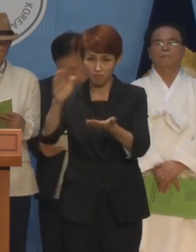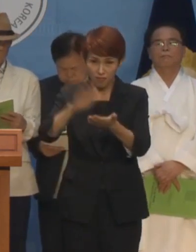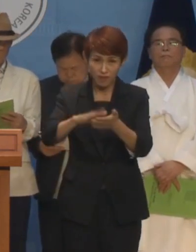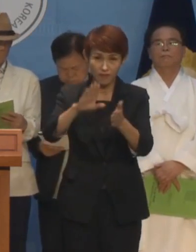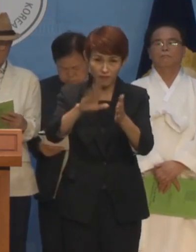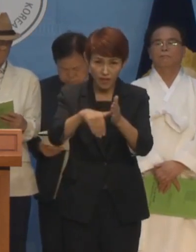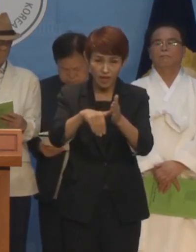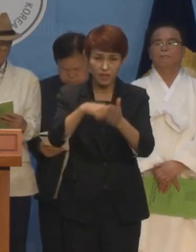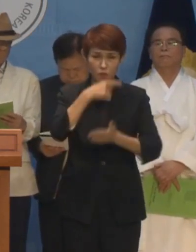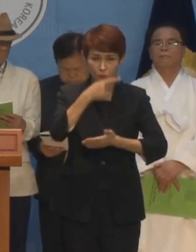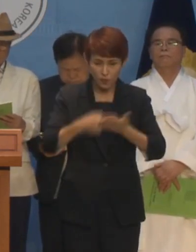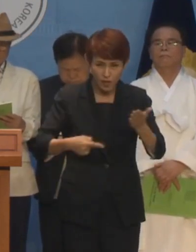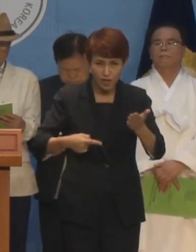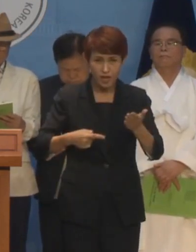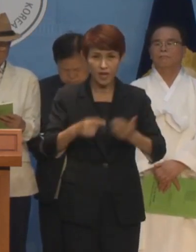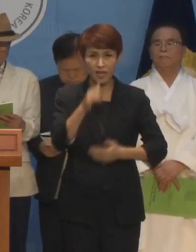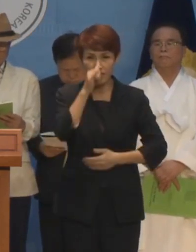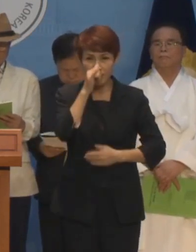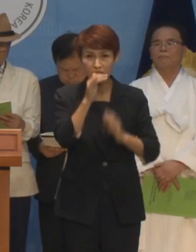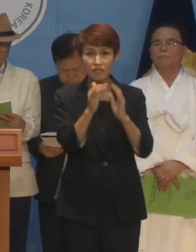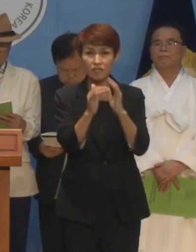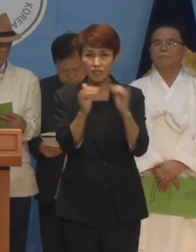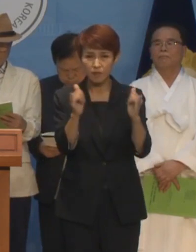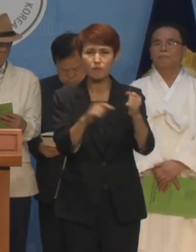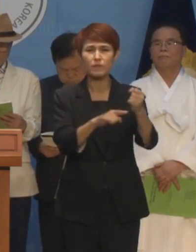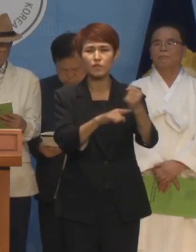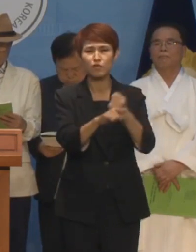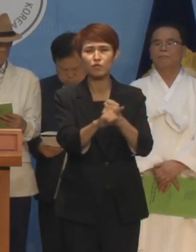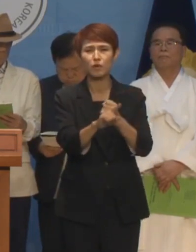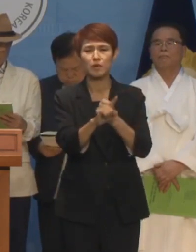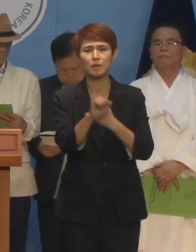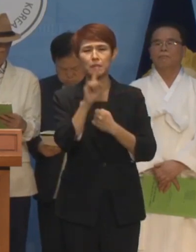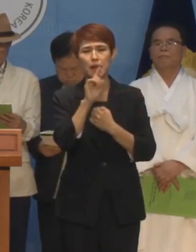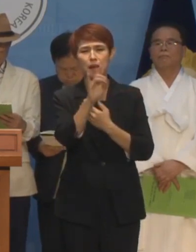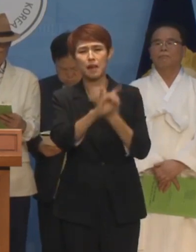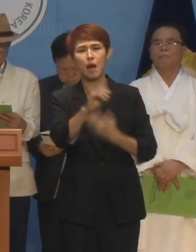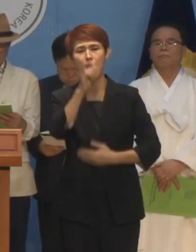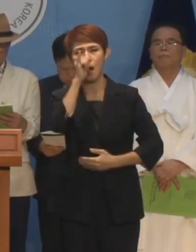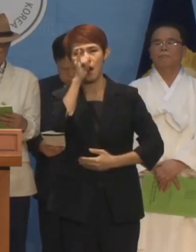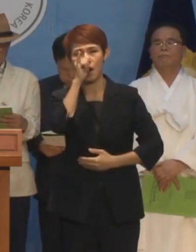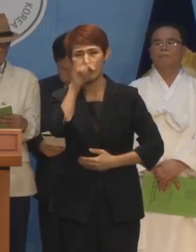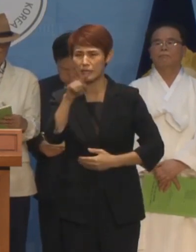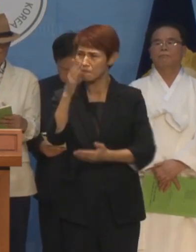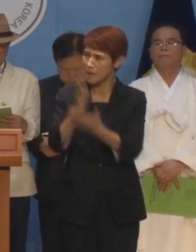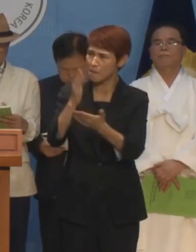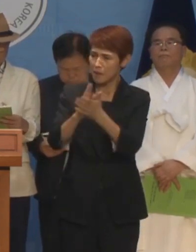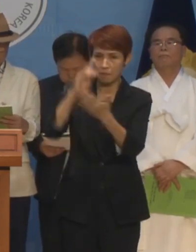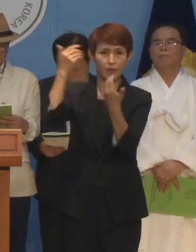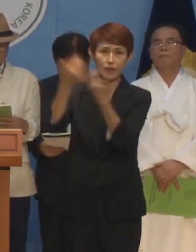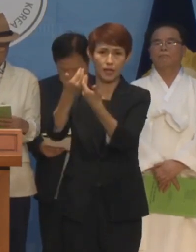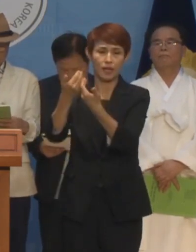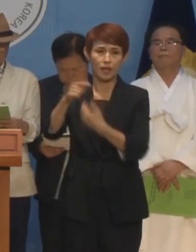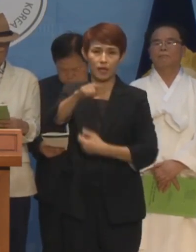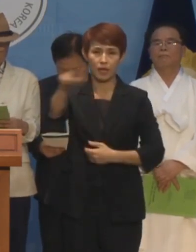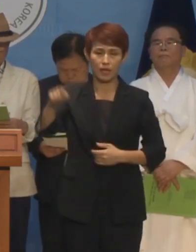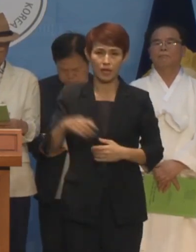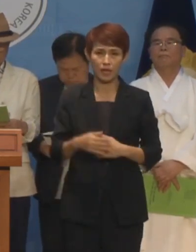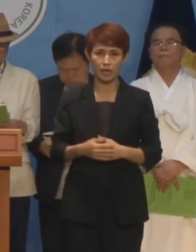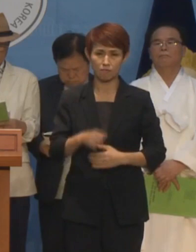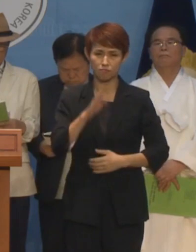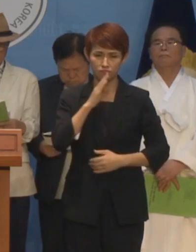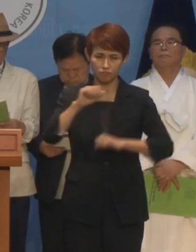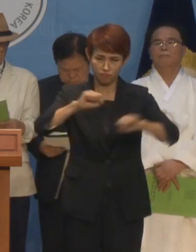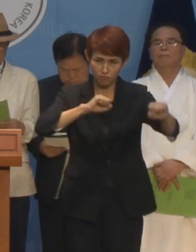입장이 약해지는 집단들은 갖가지 이유를 들어 반대한다. 그 반대에 밀려 진정해야 할